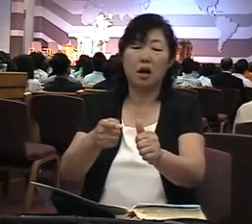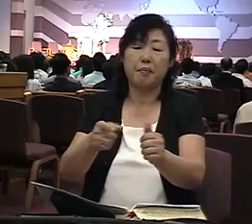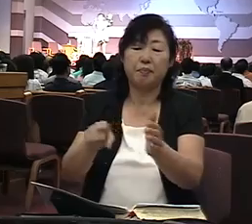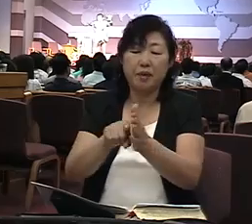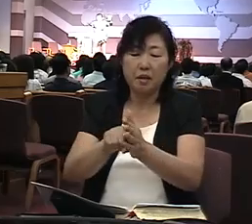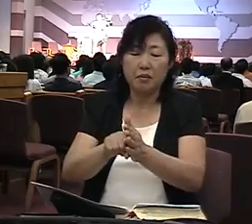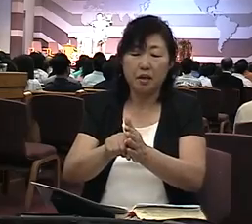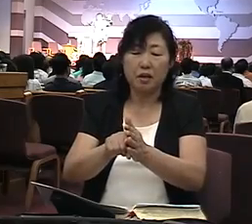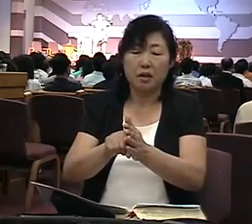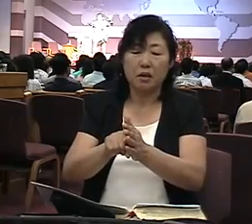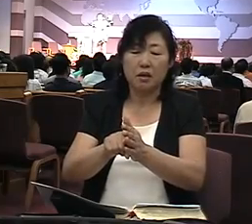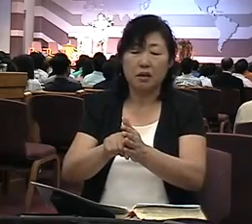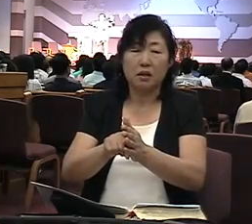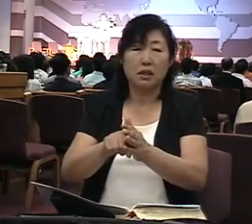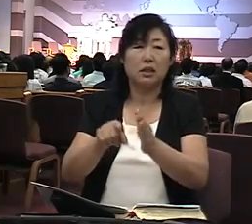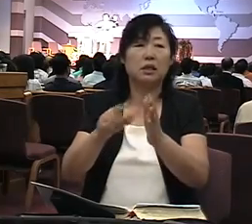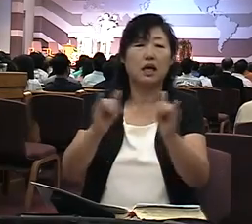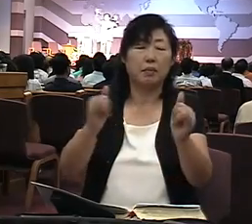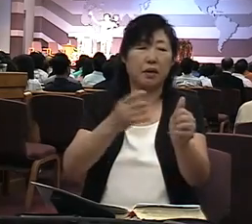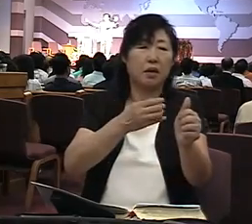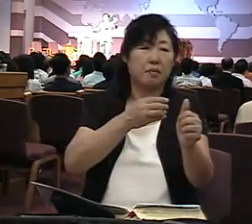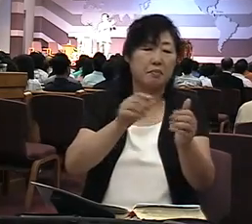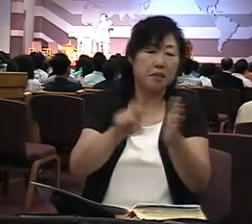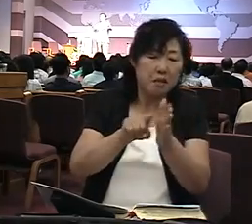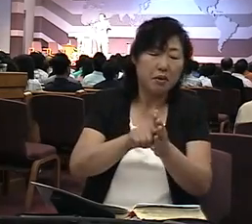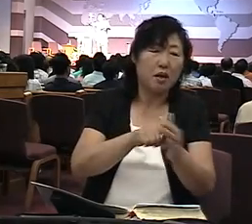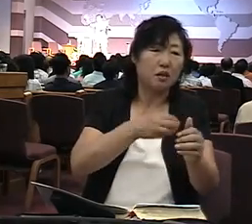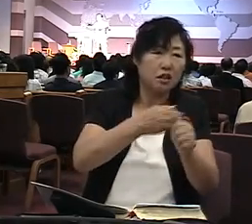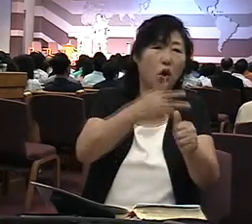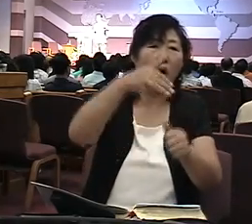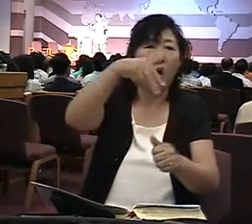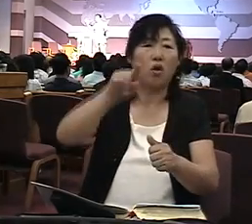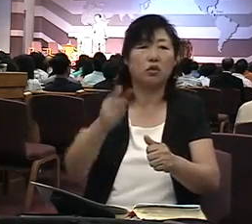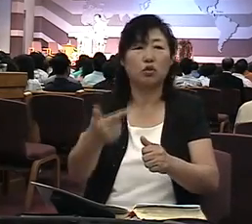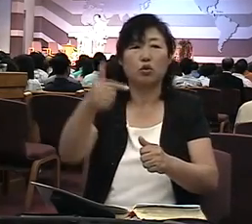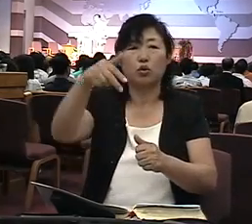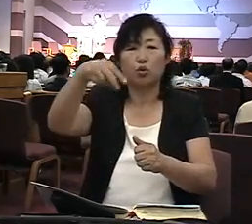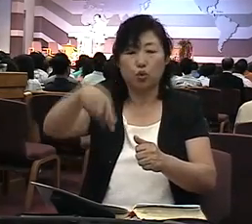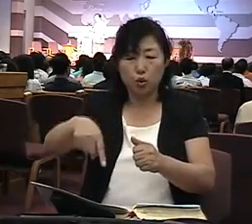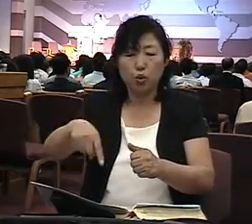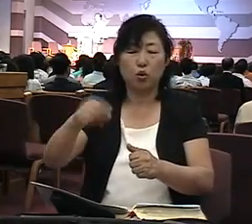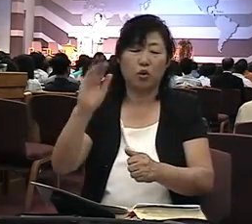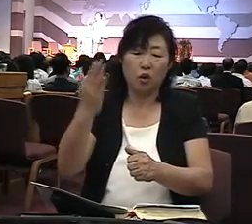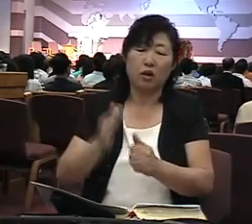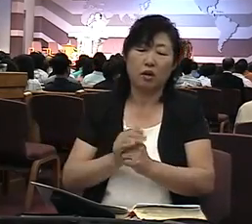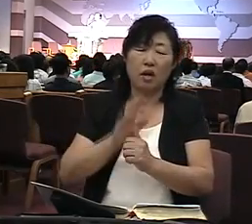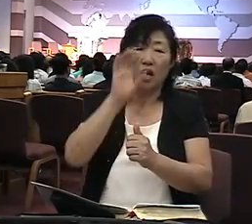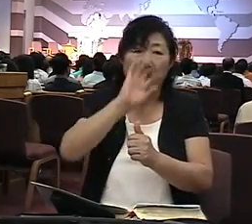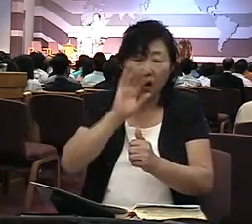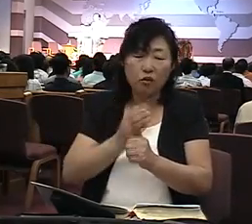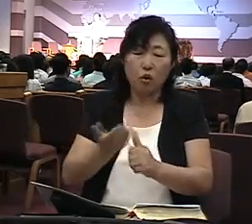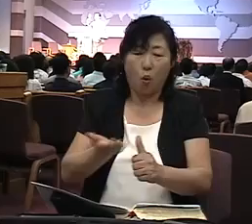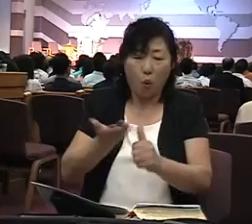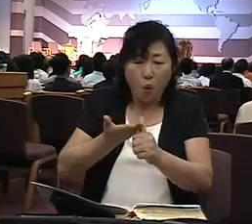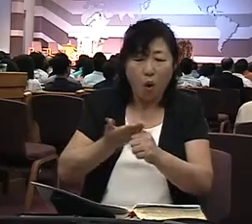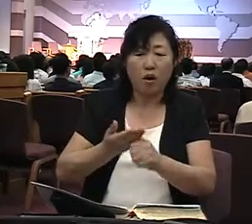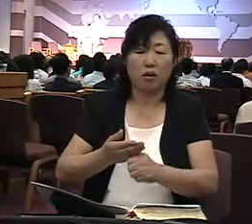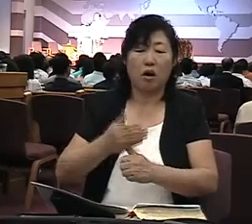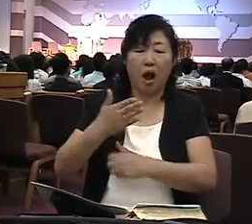신앙인들에게 전수해야 되고 그들로 하여금 계속 전수되는 양육을 통해 훈련을 통해 전수되는 하나님의 말씀, 하나님의 믿음이